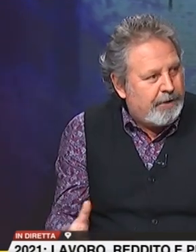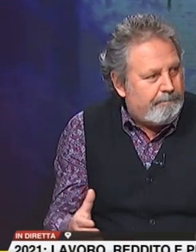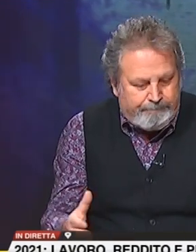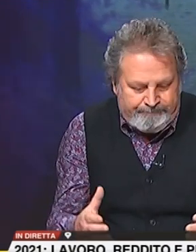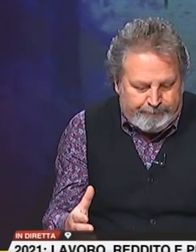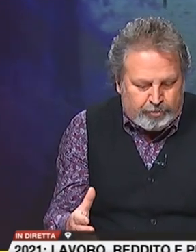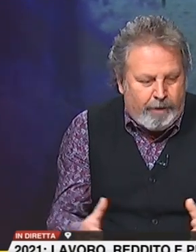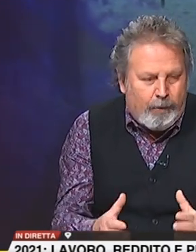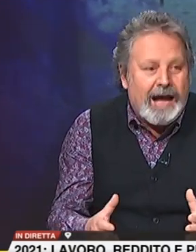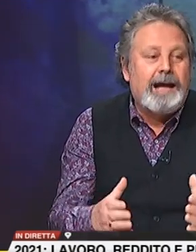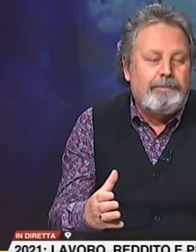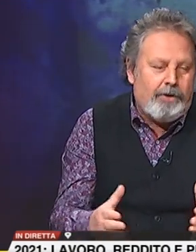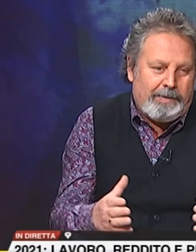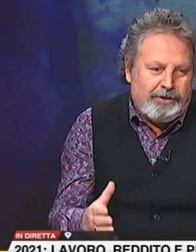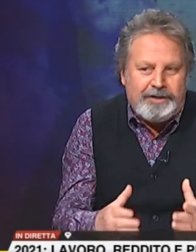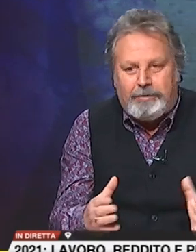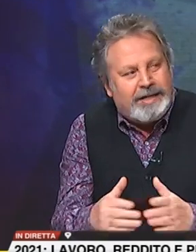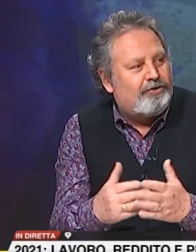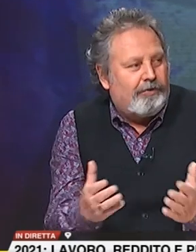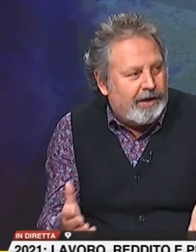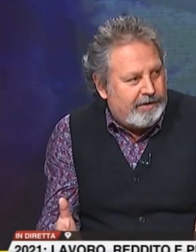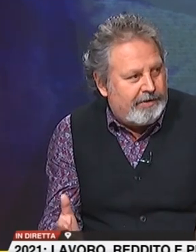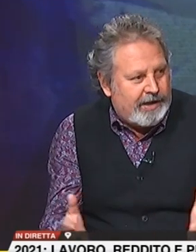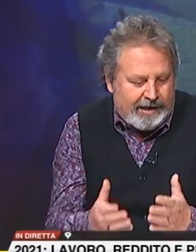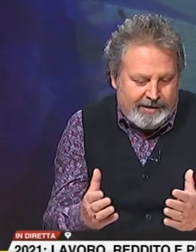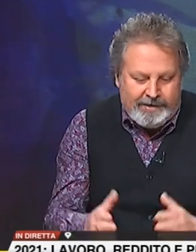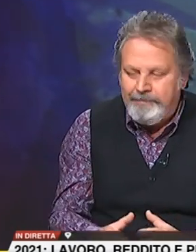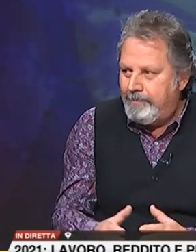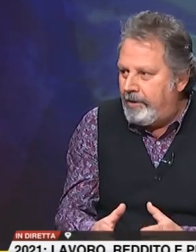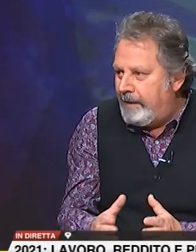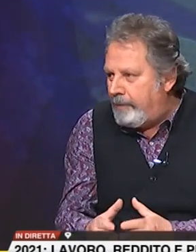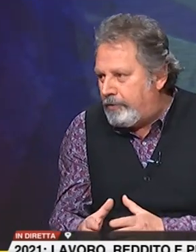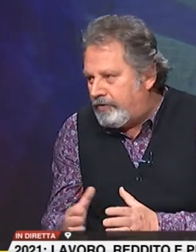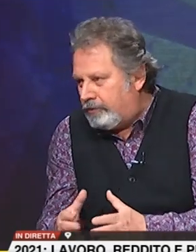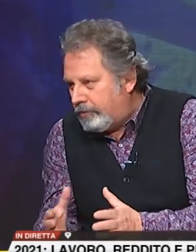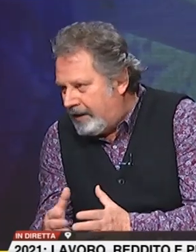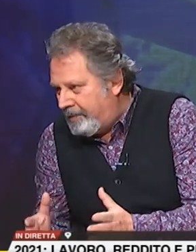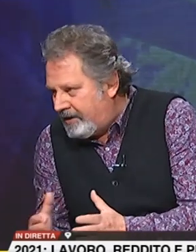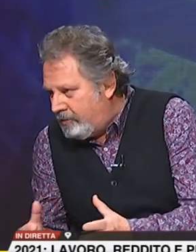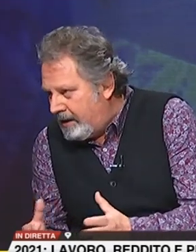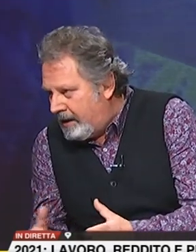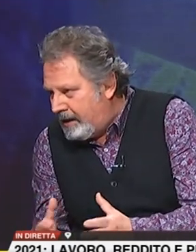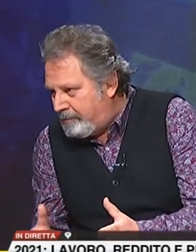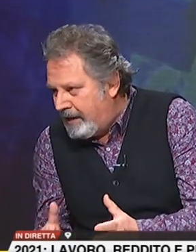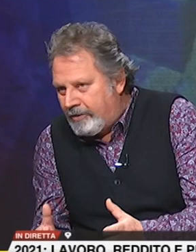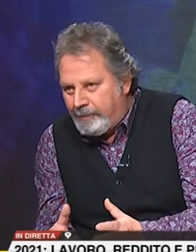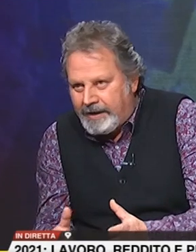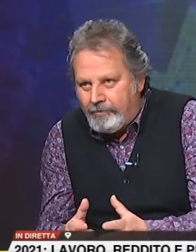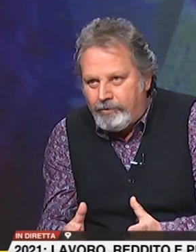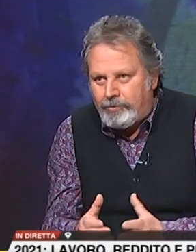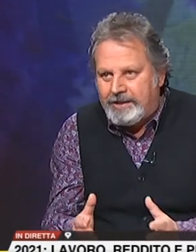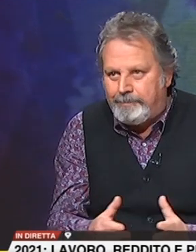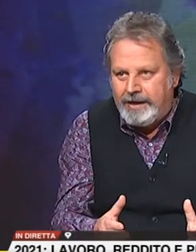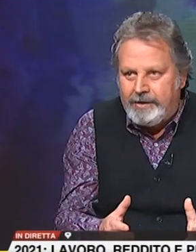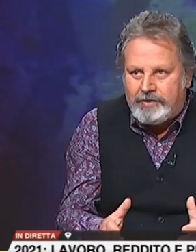sappiamo che gli anziani fanno fatica. Ma no, ma io ho visto anche i giovani. Anche okay? Giovani. Poi non è proprio così tutto semplice come la spiegano, perché